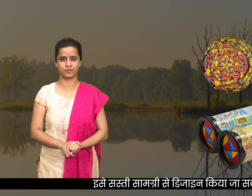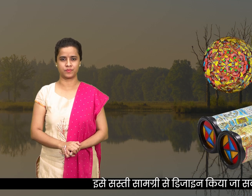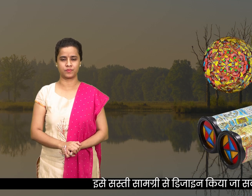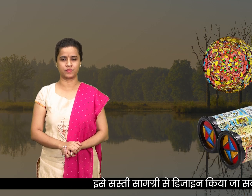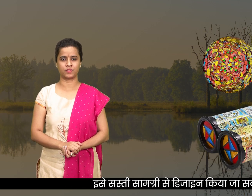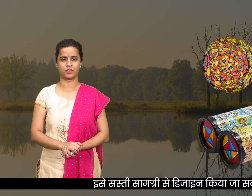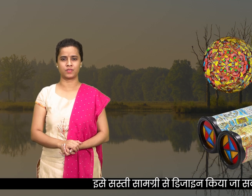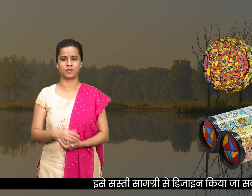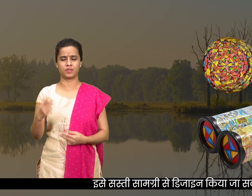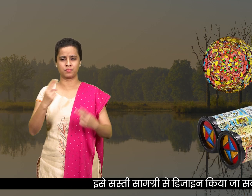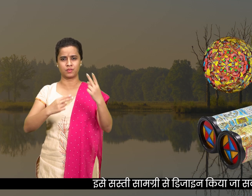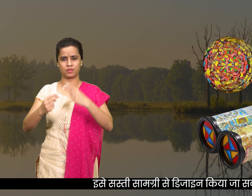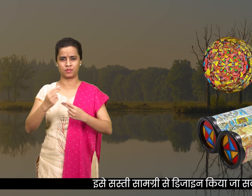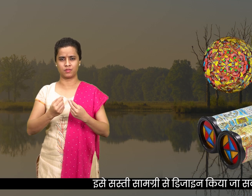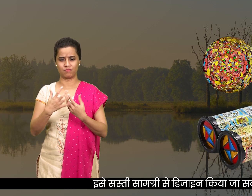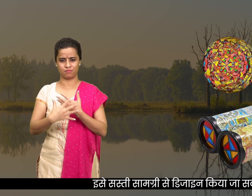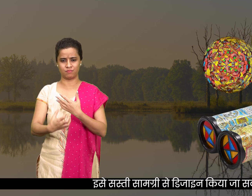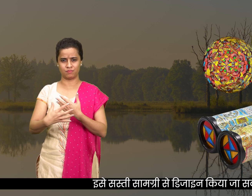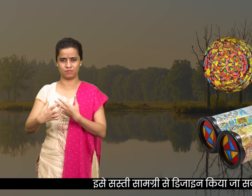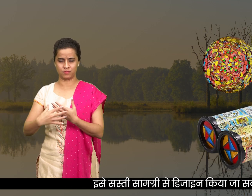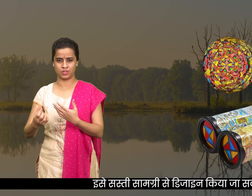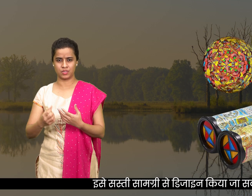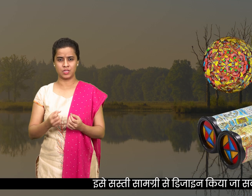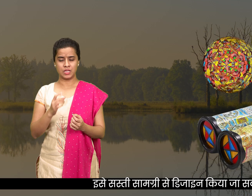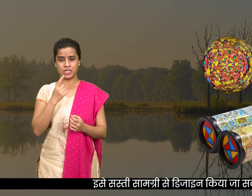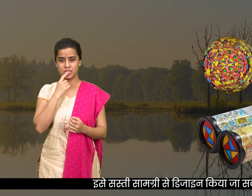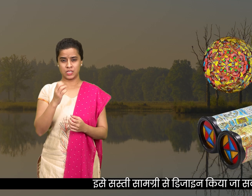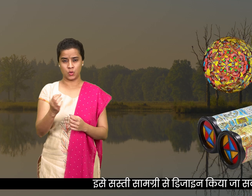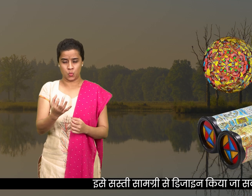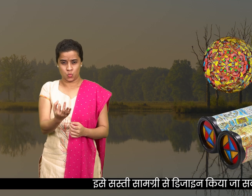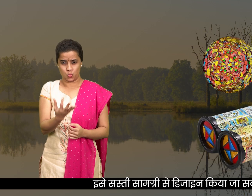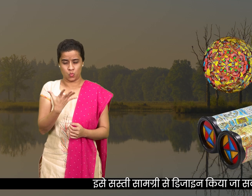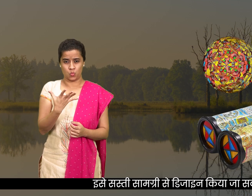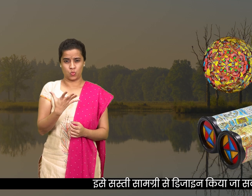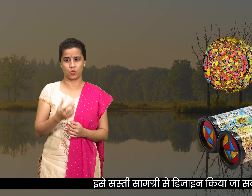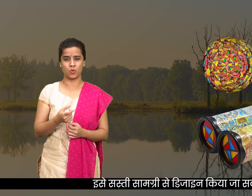इसे सस्ती सामग्री से डिजाइन किया जाता है।